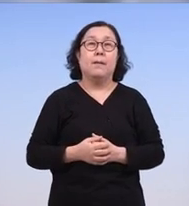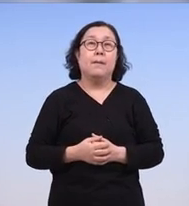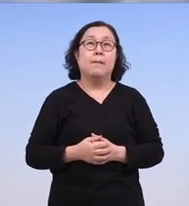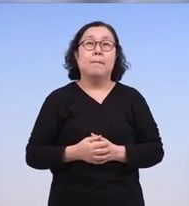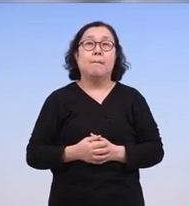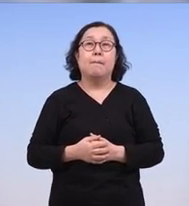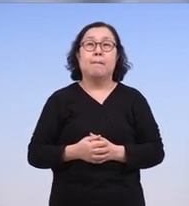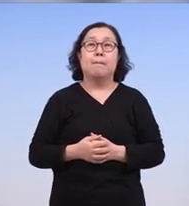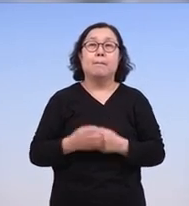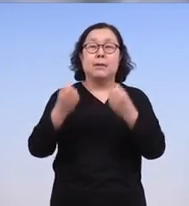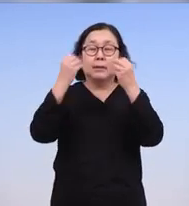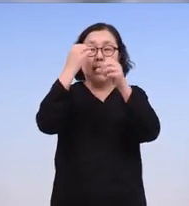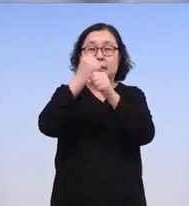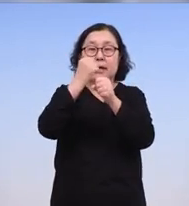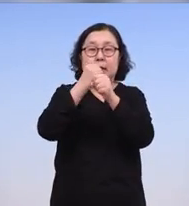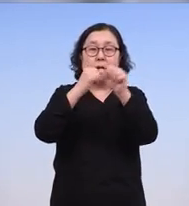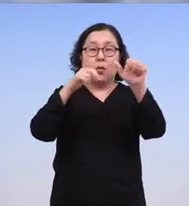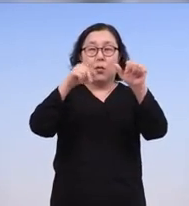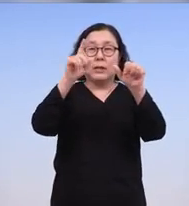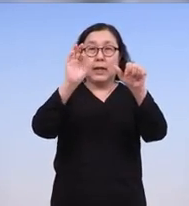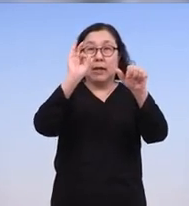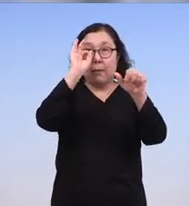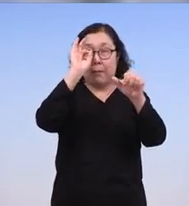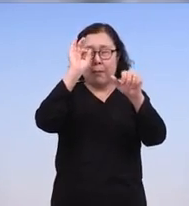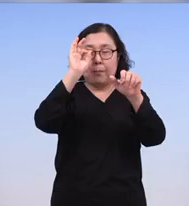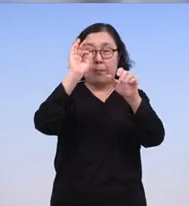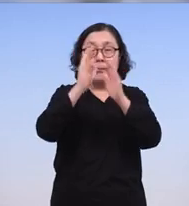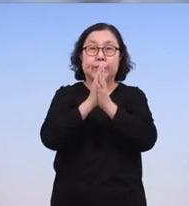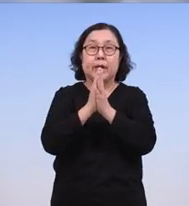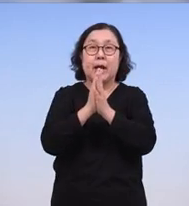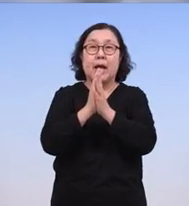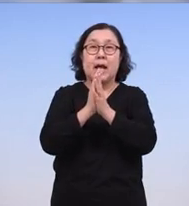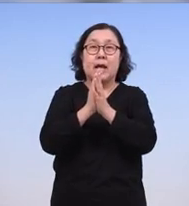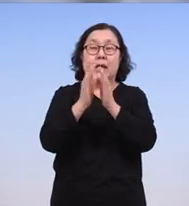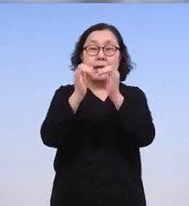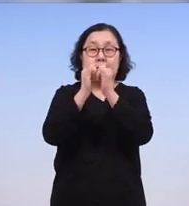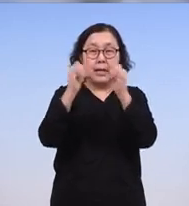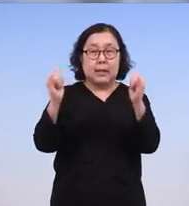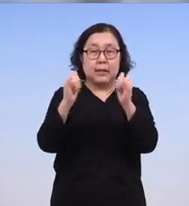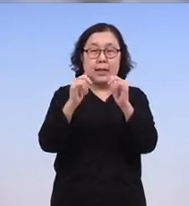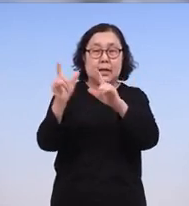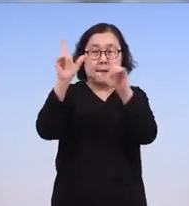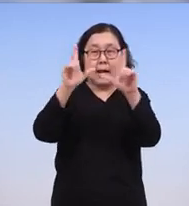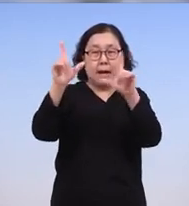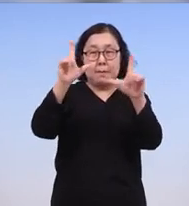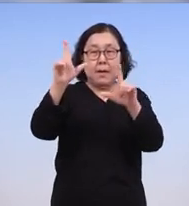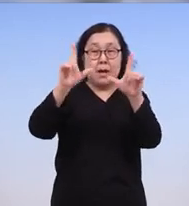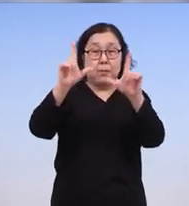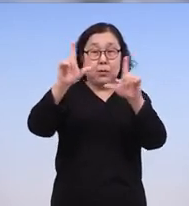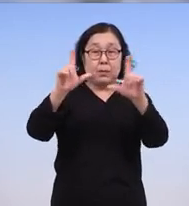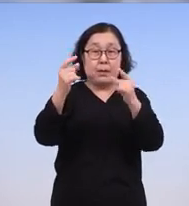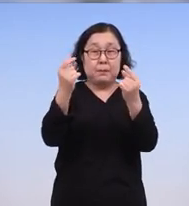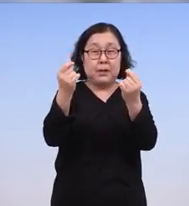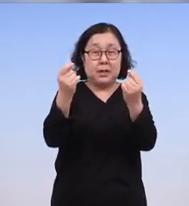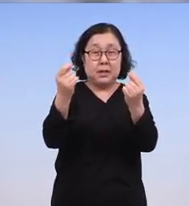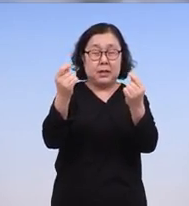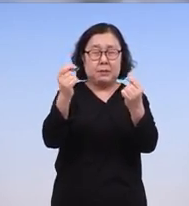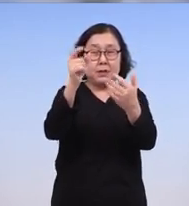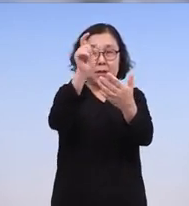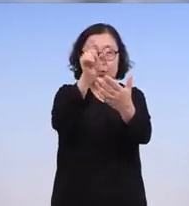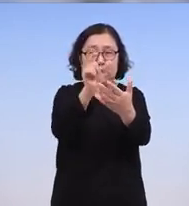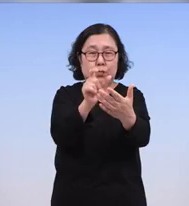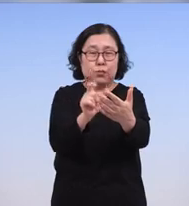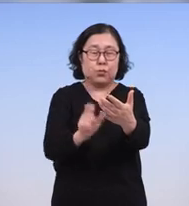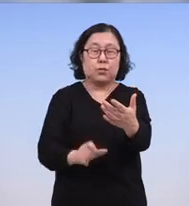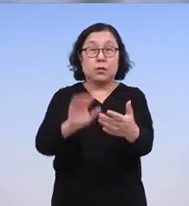설명을 해드릴게요. 창세기 5장에 보면은 그 인간들의 삶의 패턴이 비슷한 패턴이 쭉 열거되는